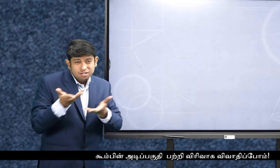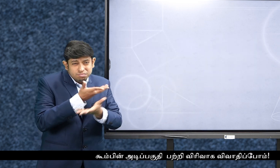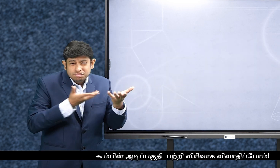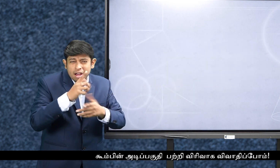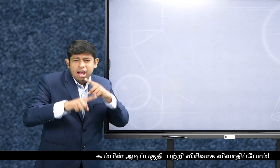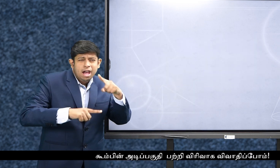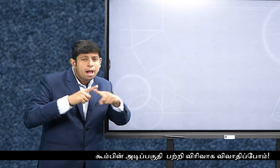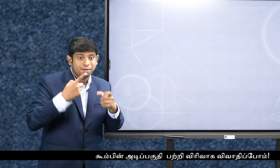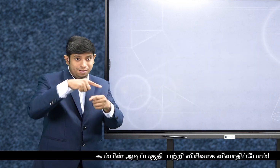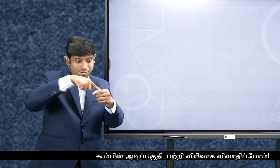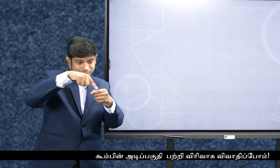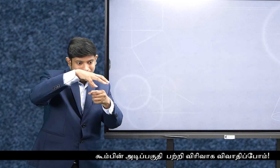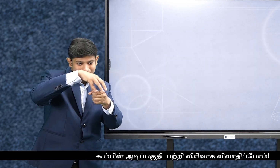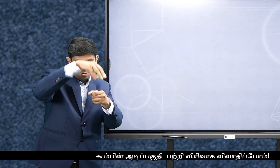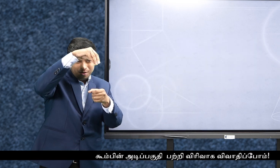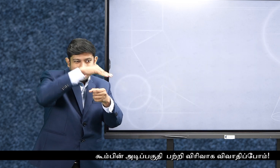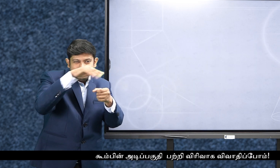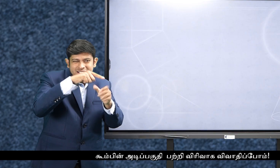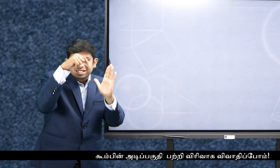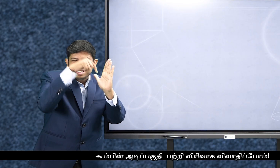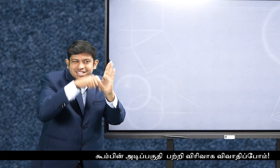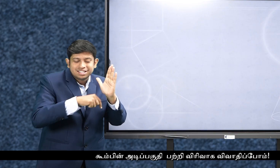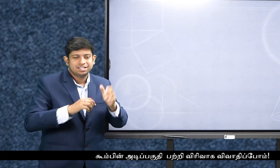கூம்பின் அடிகண்டம் பற்றி விரிவாக விவாதிப்போம்.